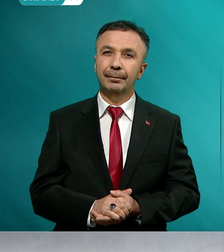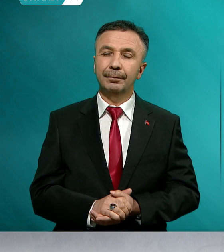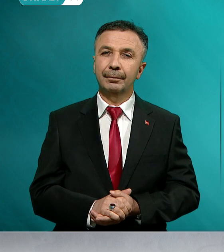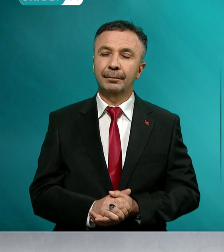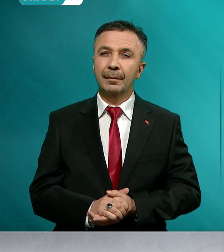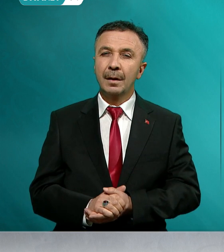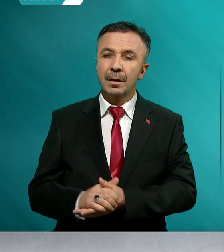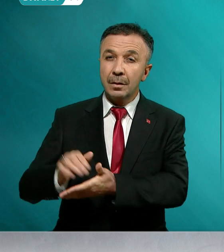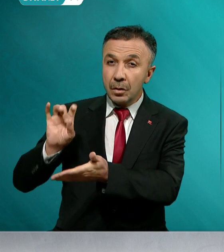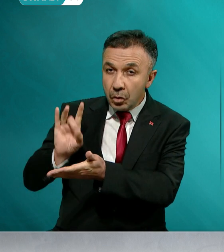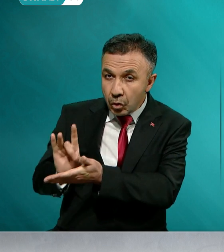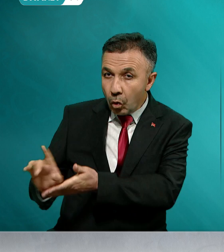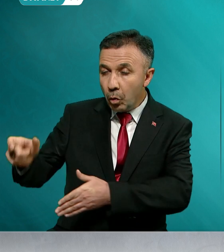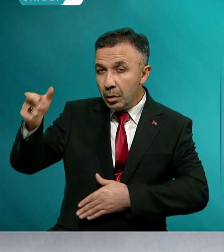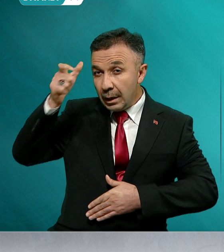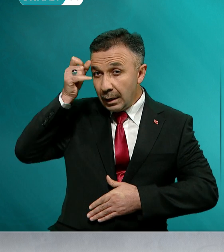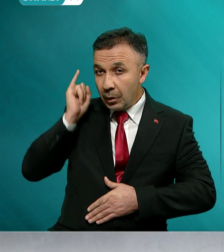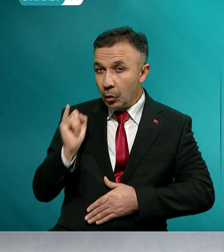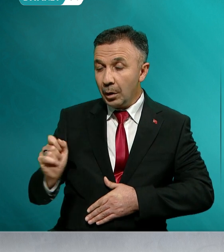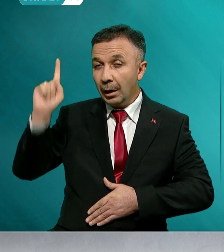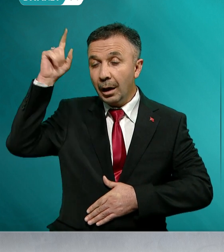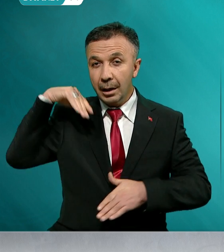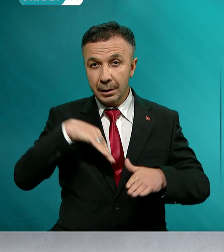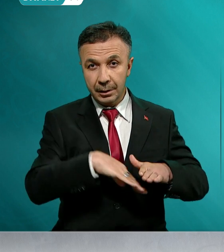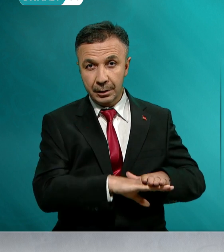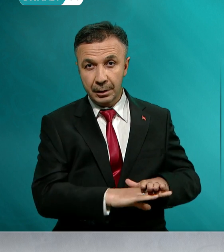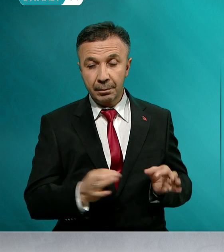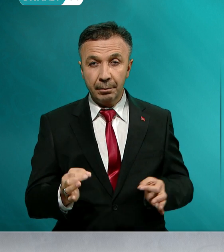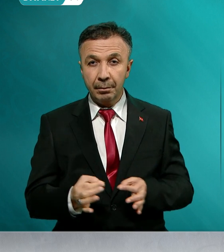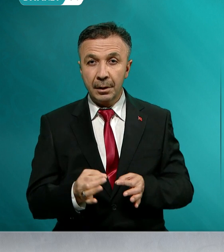havuzu billahi mineşşeytanirracim Bismillahirrahmanirrahim